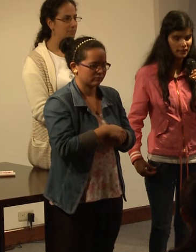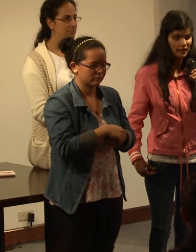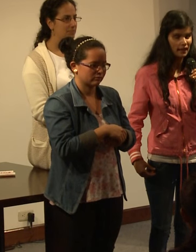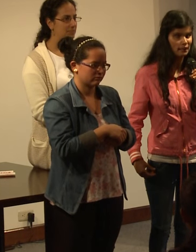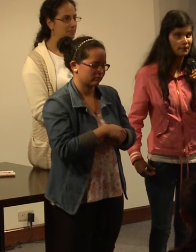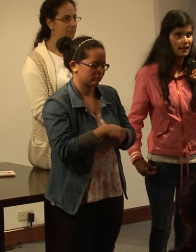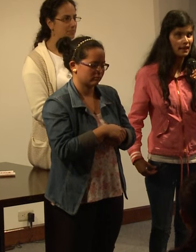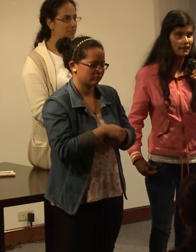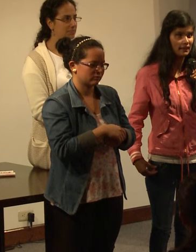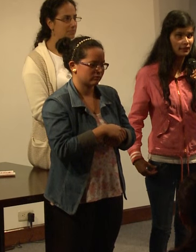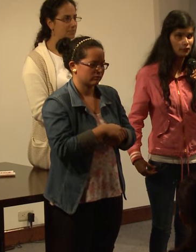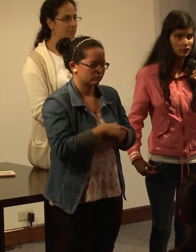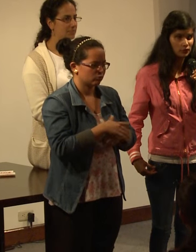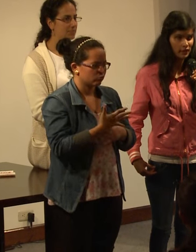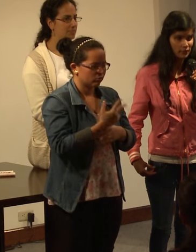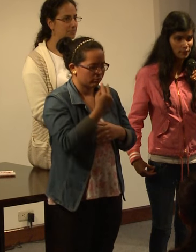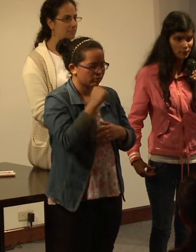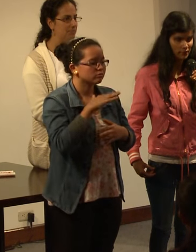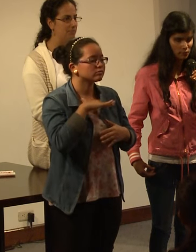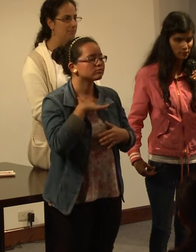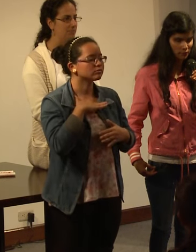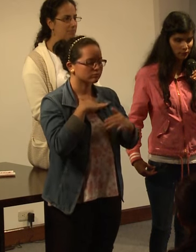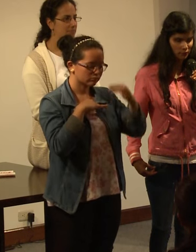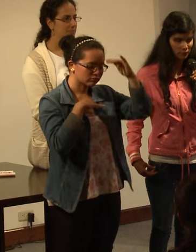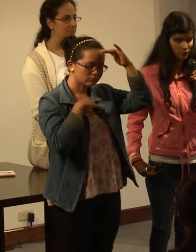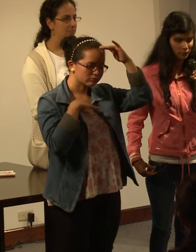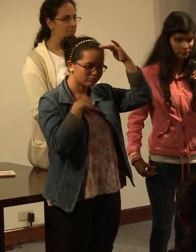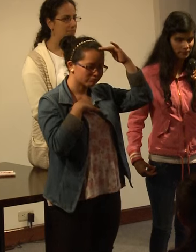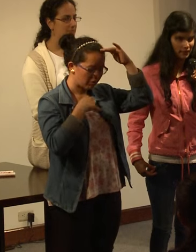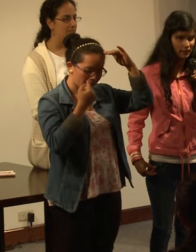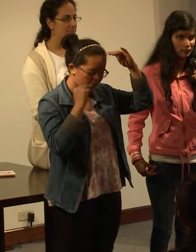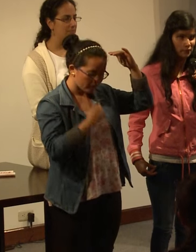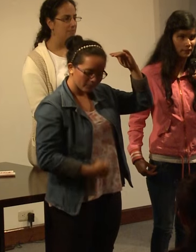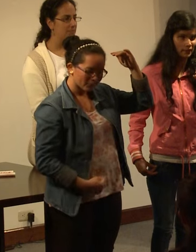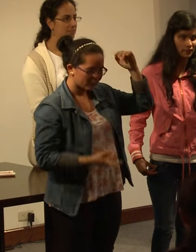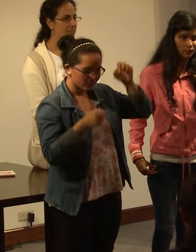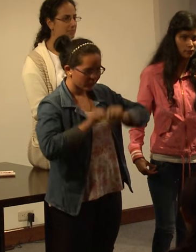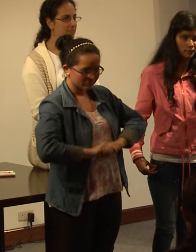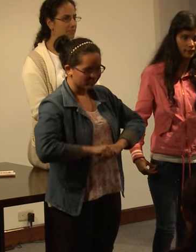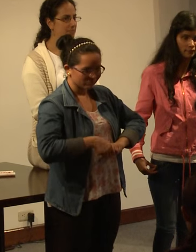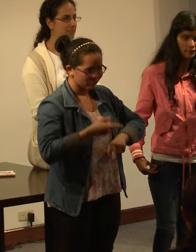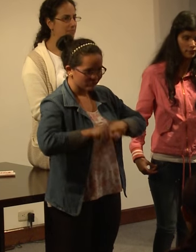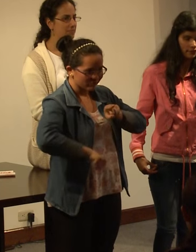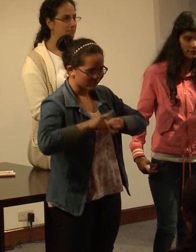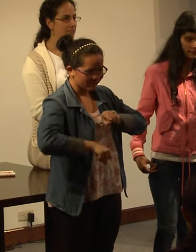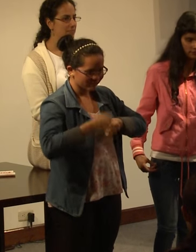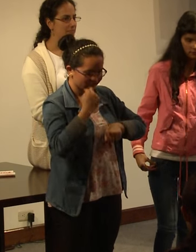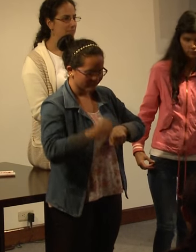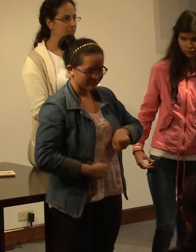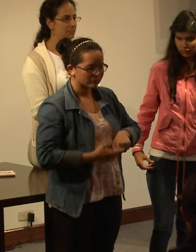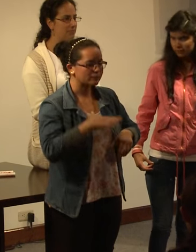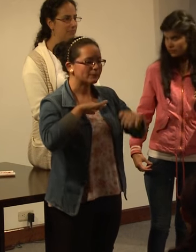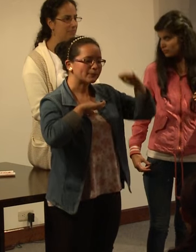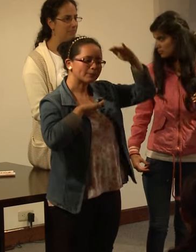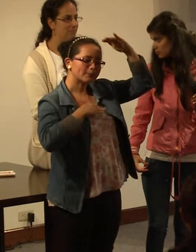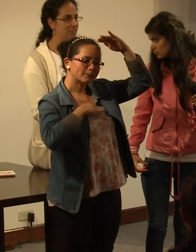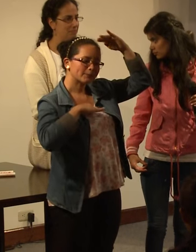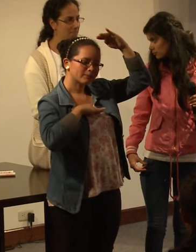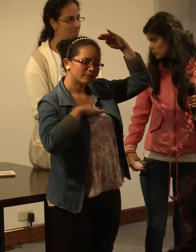como hasta el cuello nada más, o sea, el resto del cuerpo no se dimensionaba ahí.